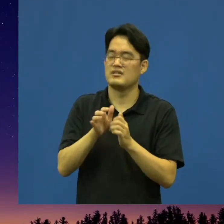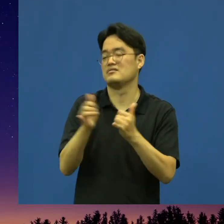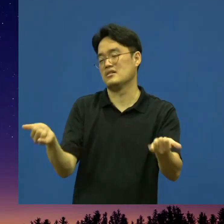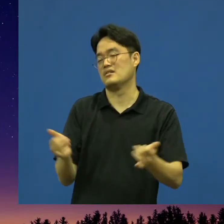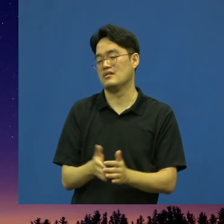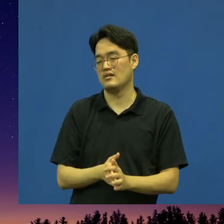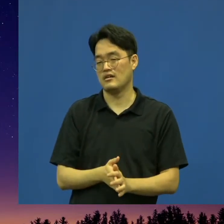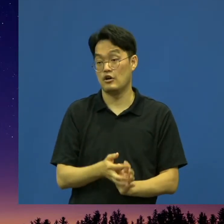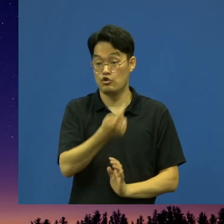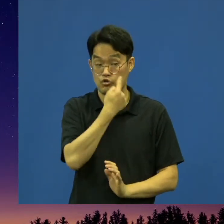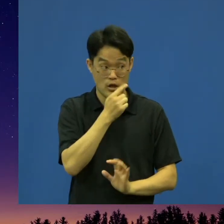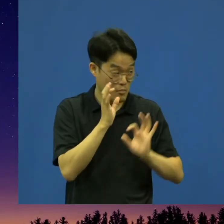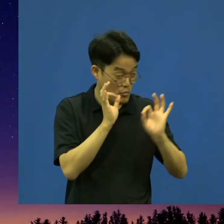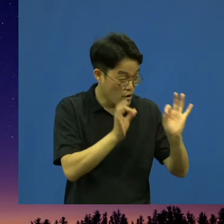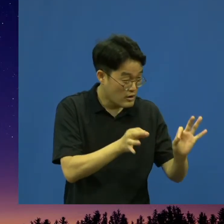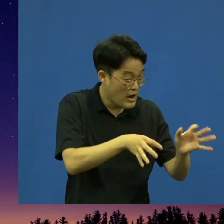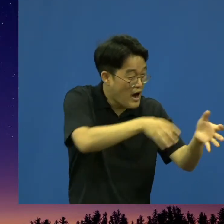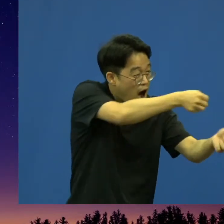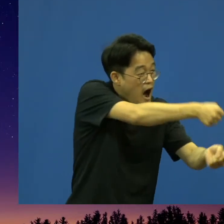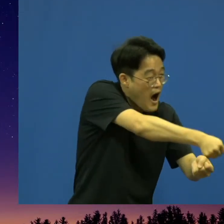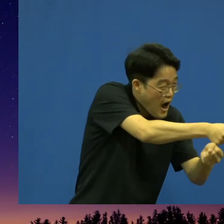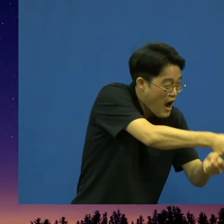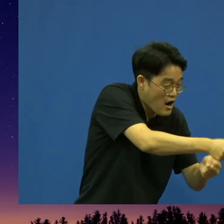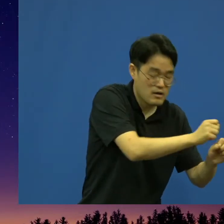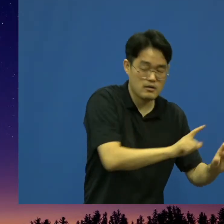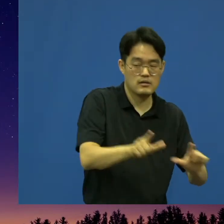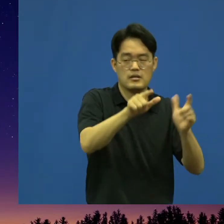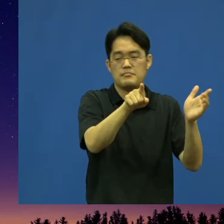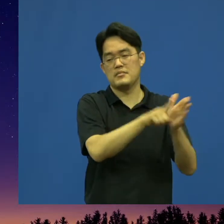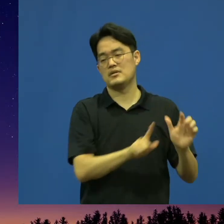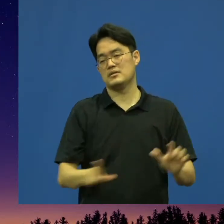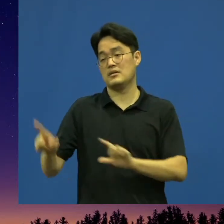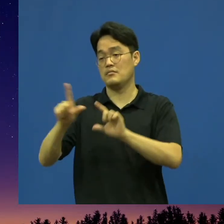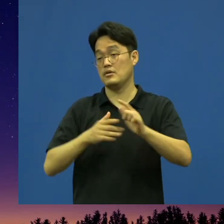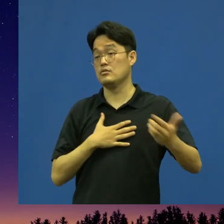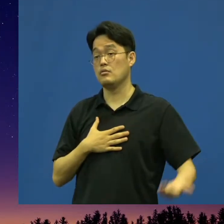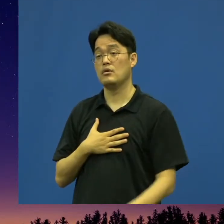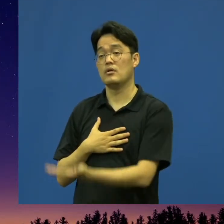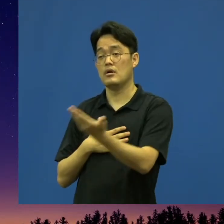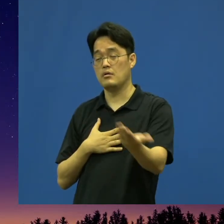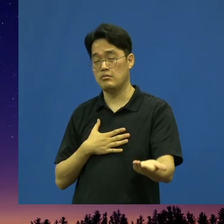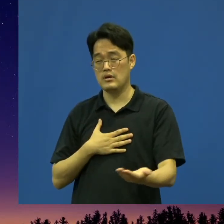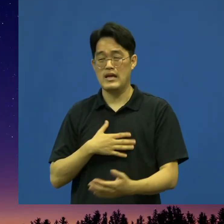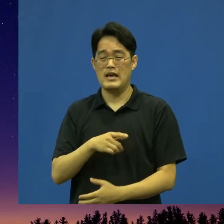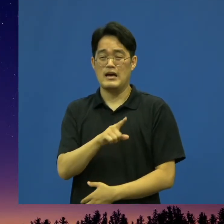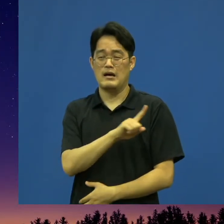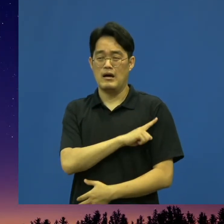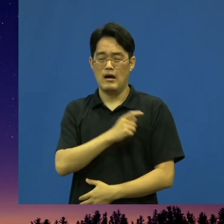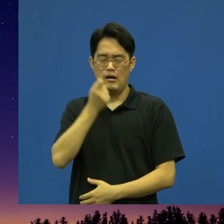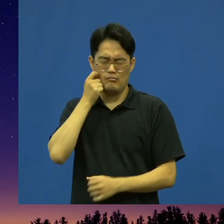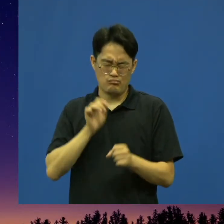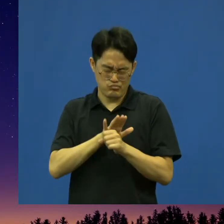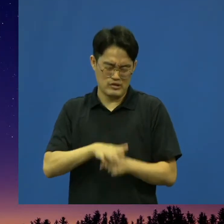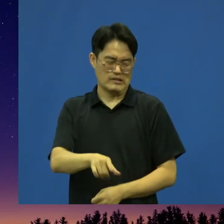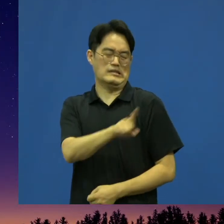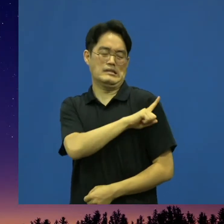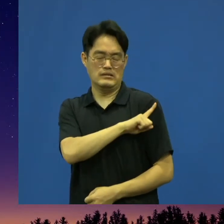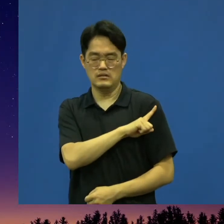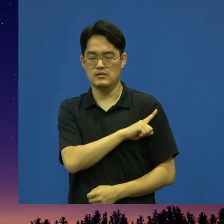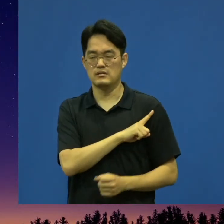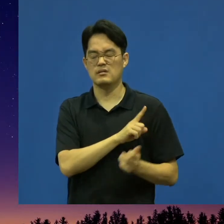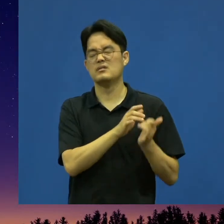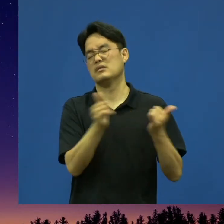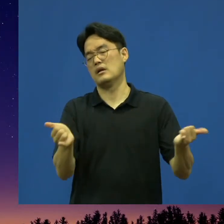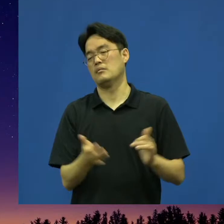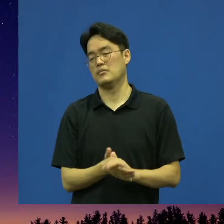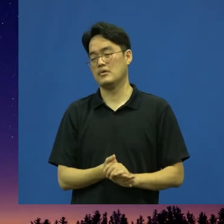잡히는 것밖에 믿을 줄 모르면 여러분과 저야말로 가장 불쌍하고 어리석은 자지요. 여러분,